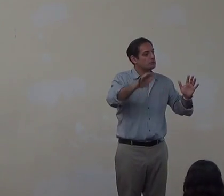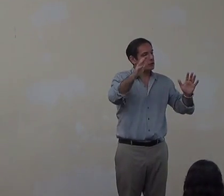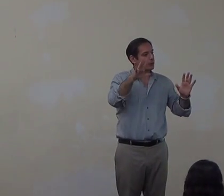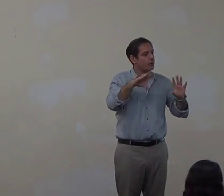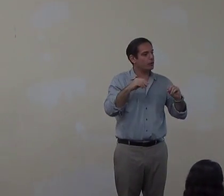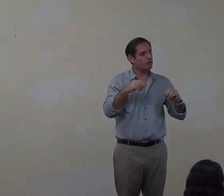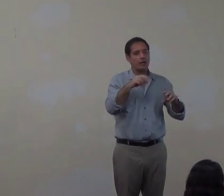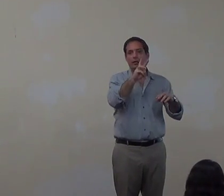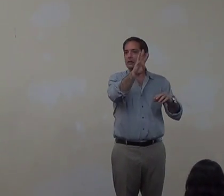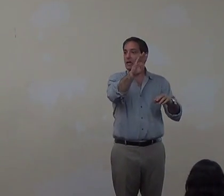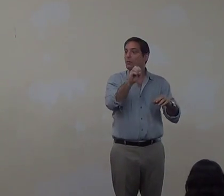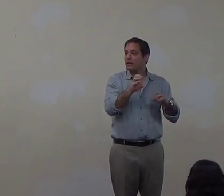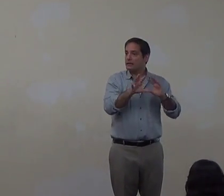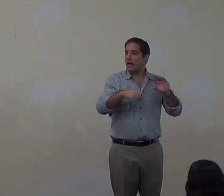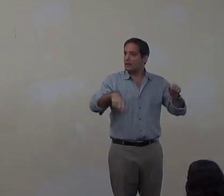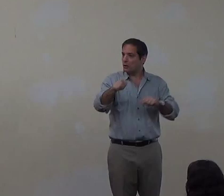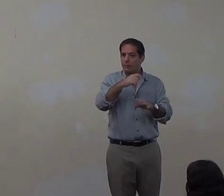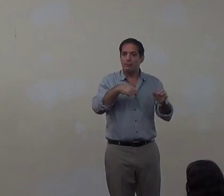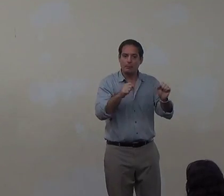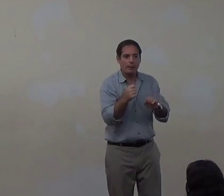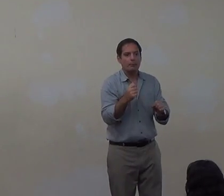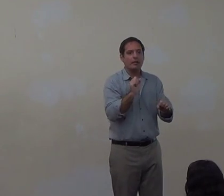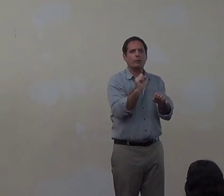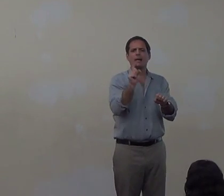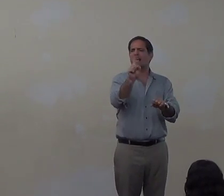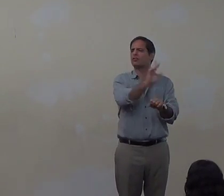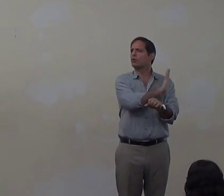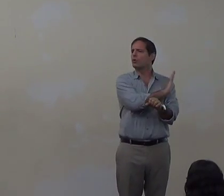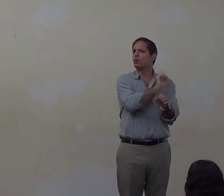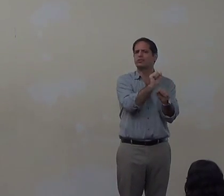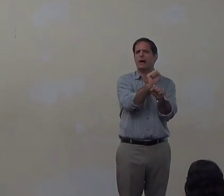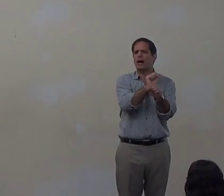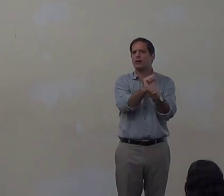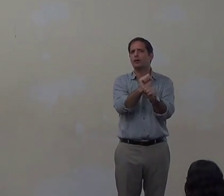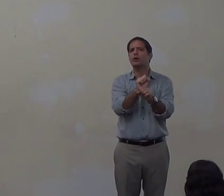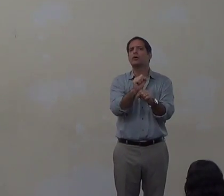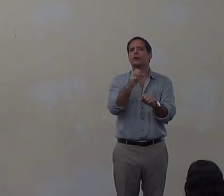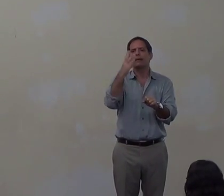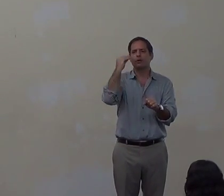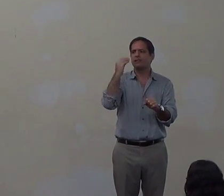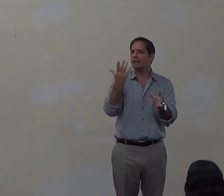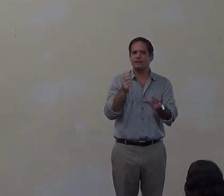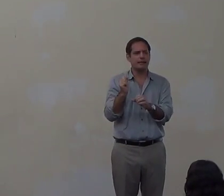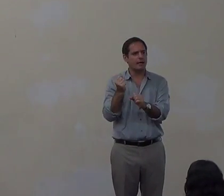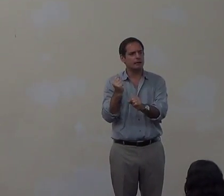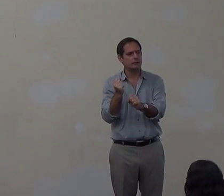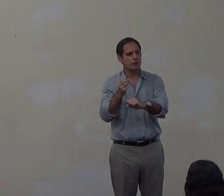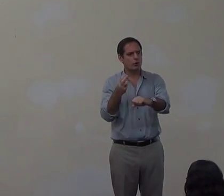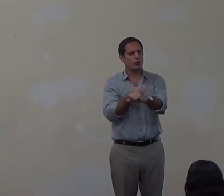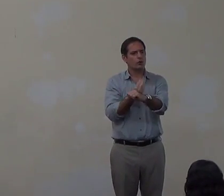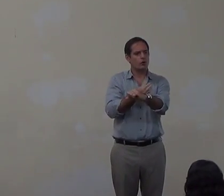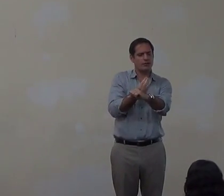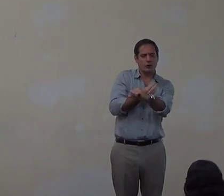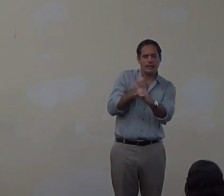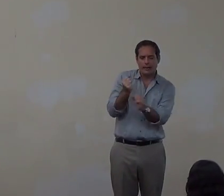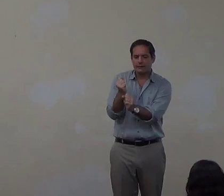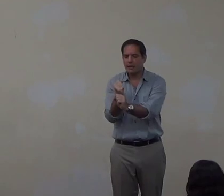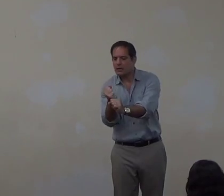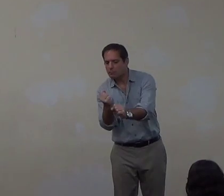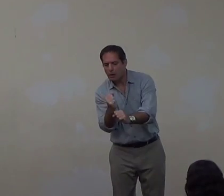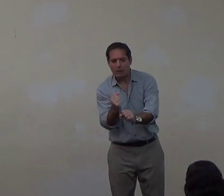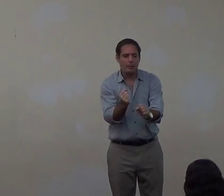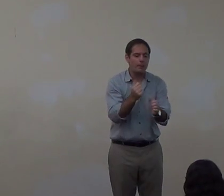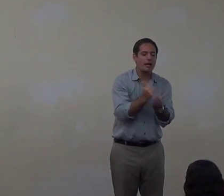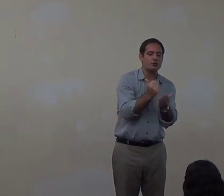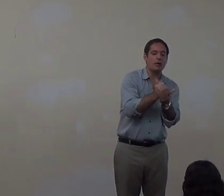casa, tiene esposa, está 40 años, pom, pom, pom. ¿Y cuál era su trabajo de Moisés? ¿Qué hacía? Con las ovejas